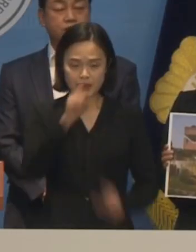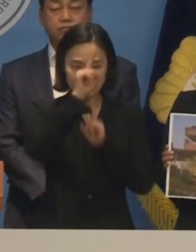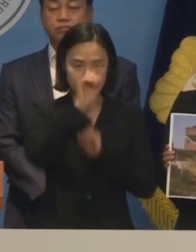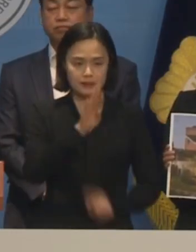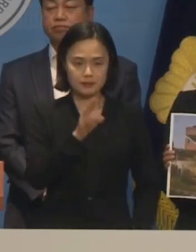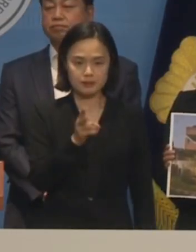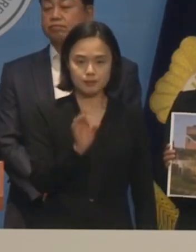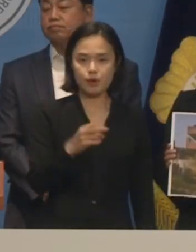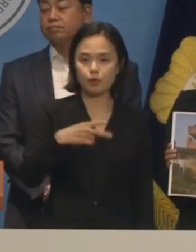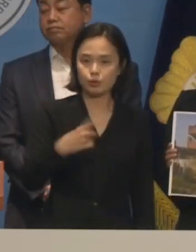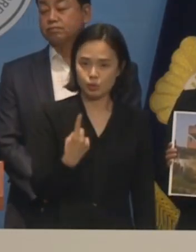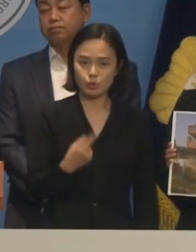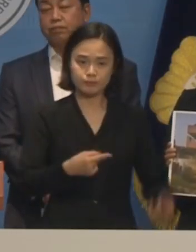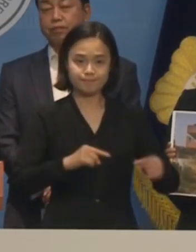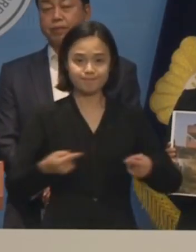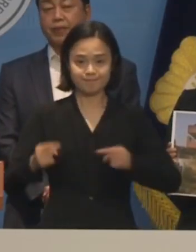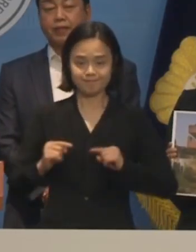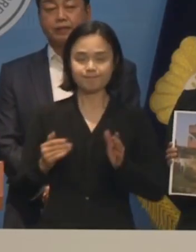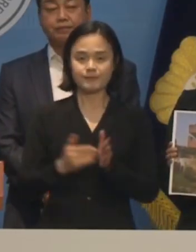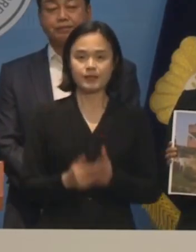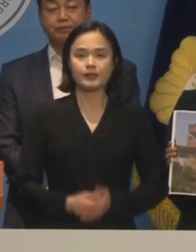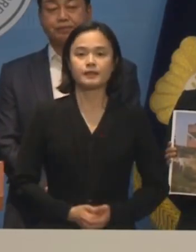함께 자리해 주셨습니다.